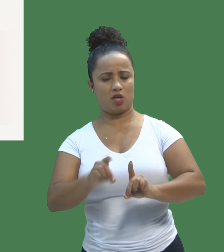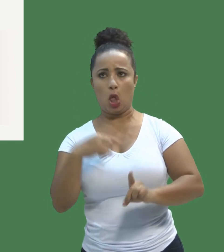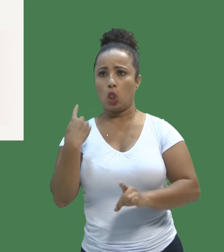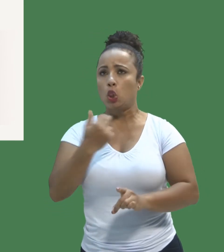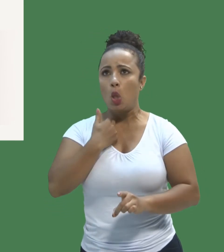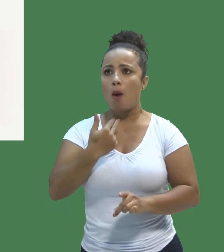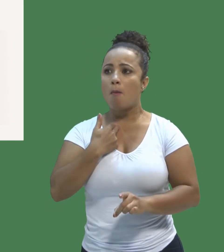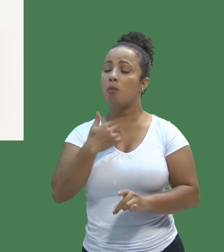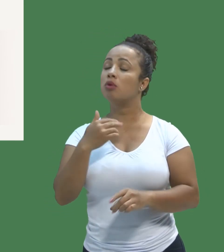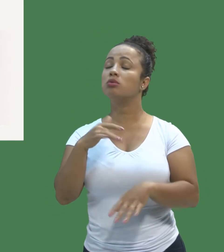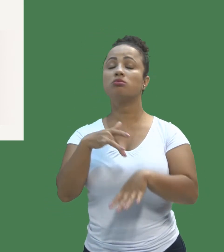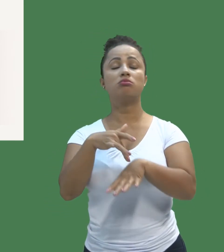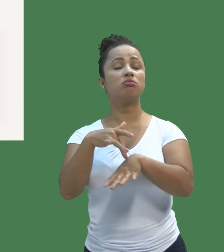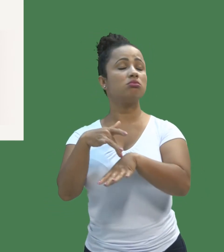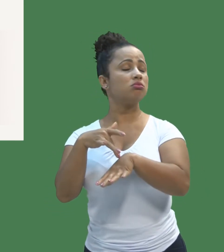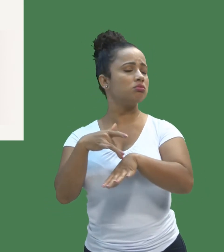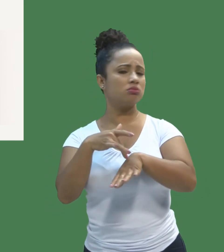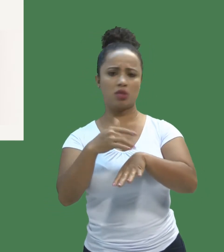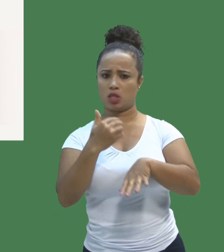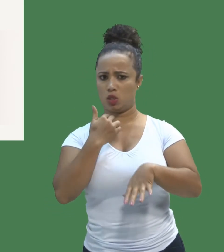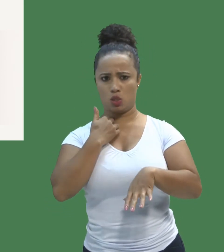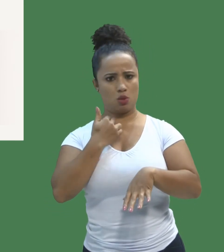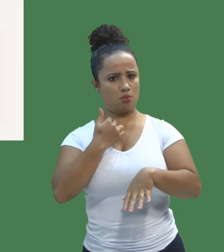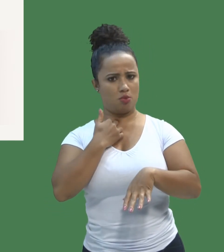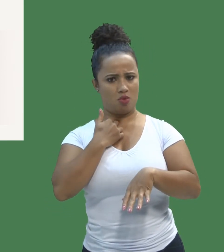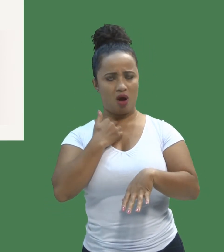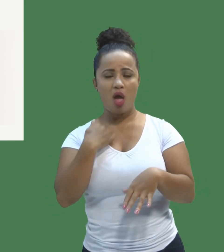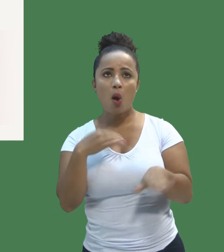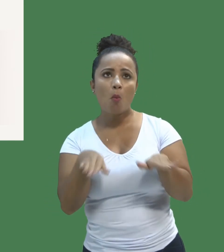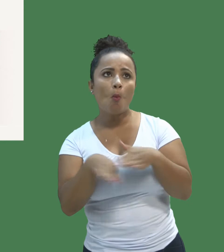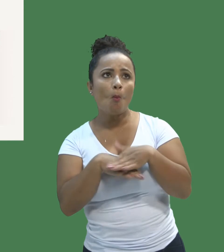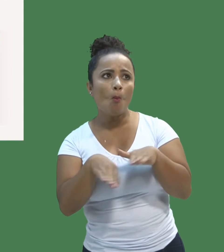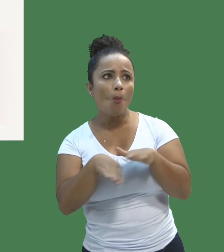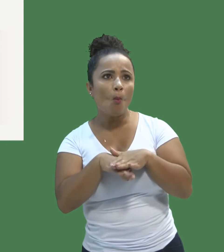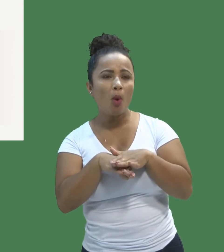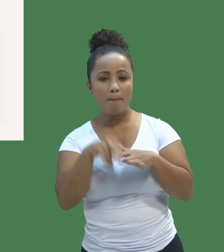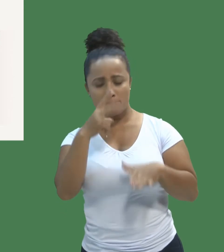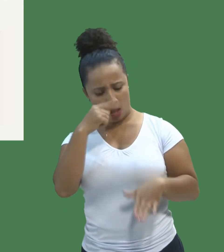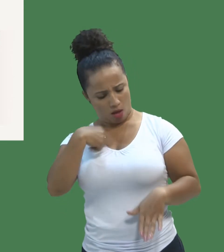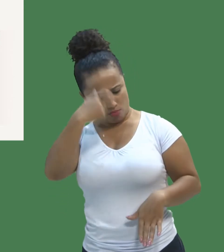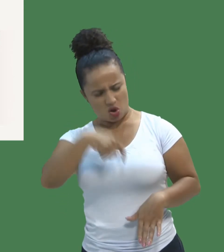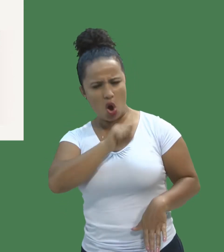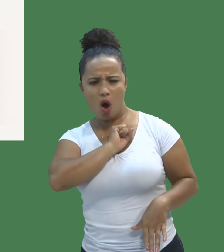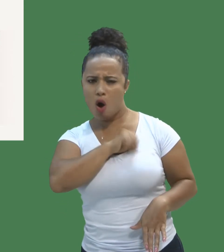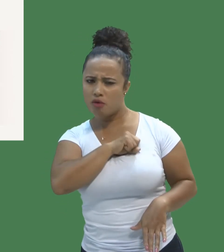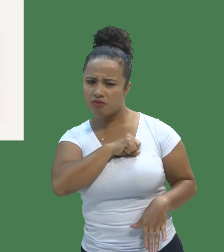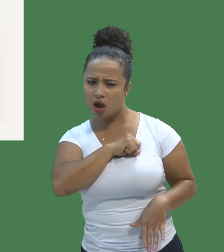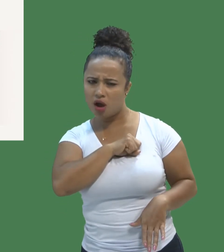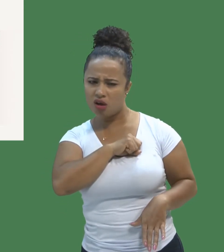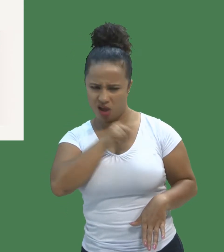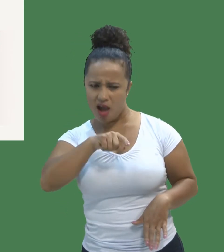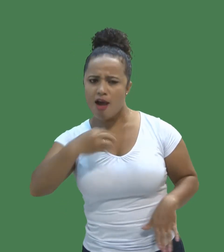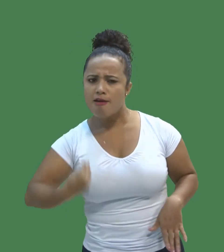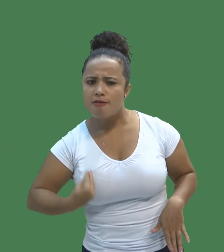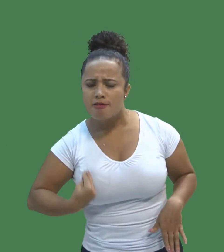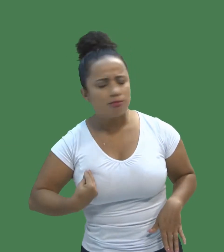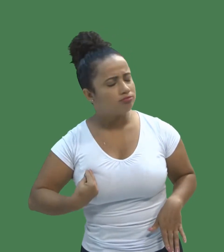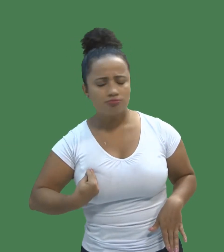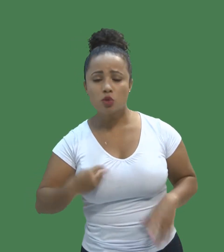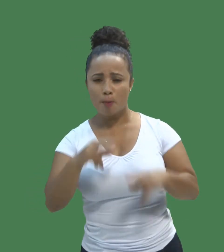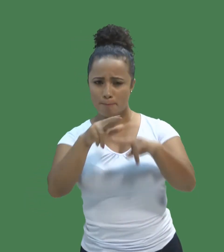parasitismo, covardia, não é vida. Por isso, Gramsci odeia os indiferentes.